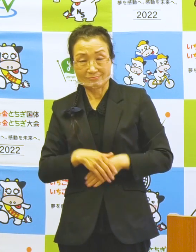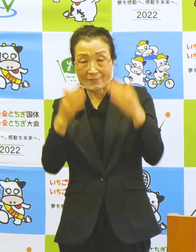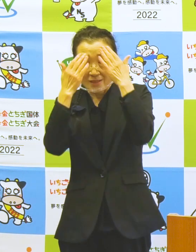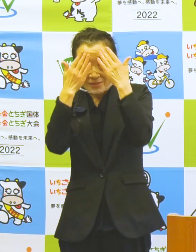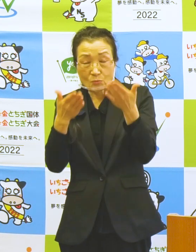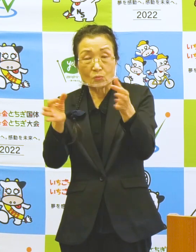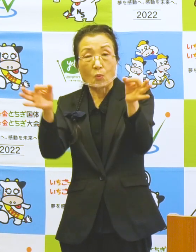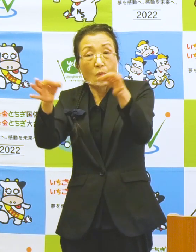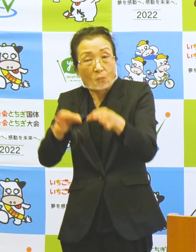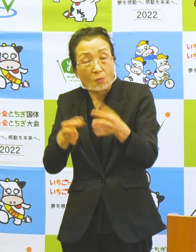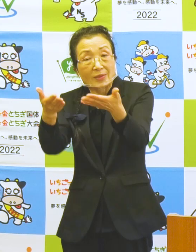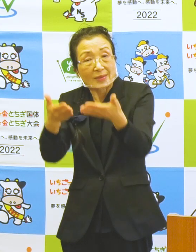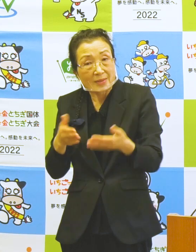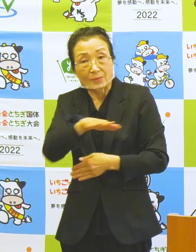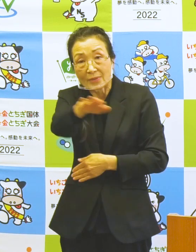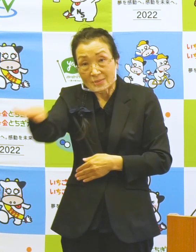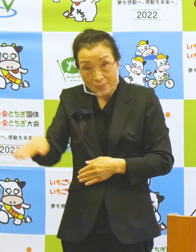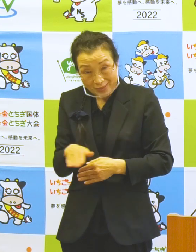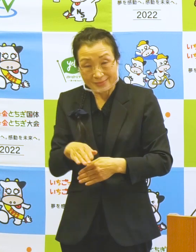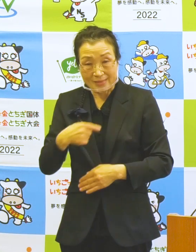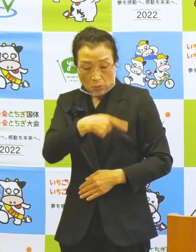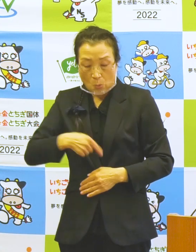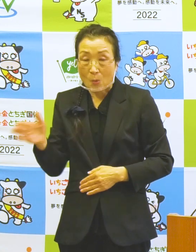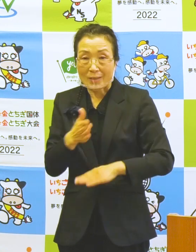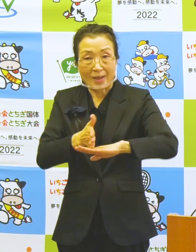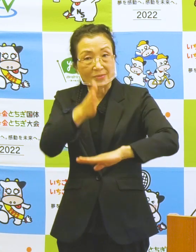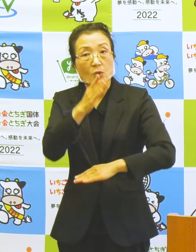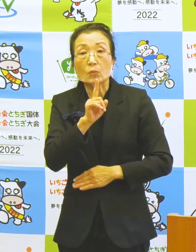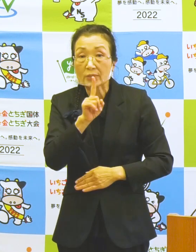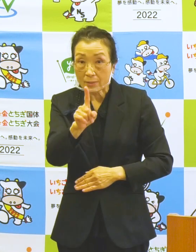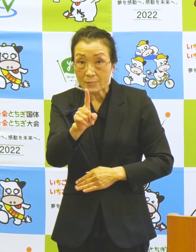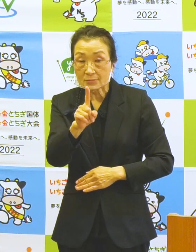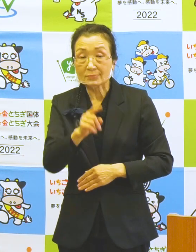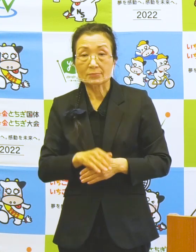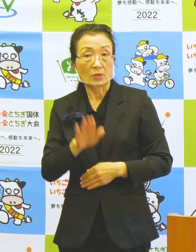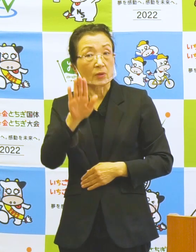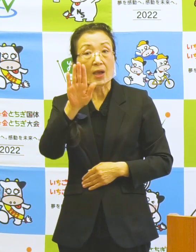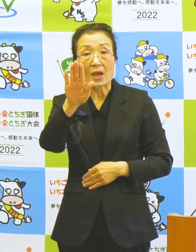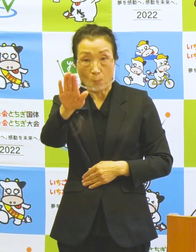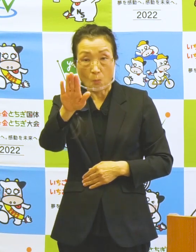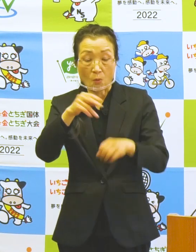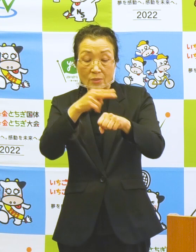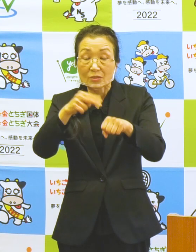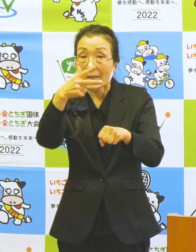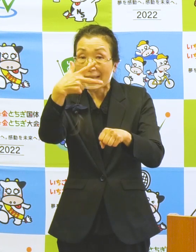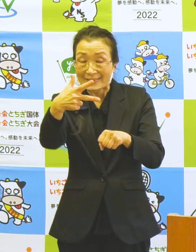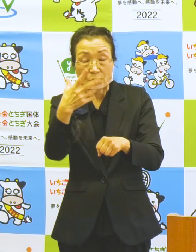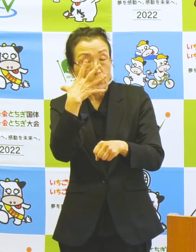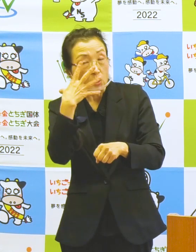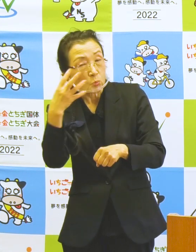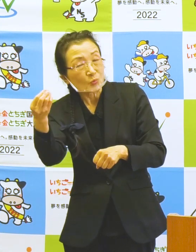協力いただいた皆様、心より感謝を申し上げます。これからも那須塩原市の魅力